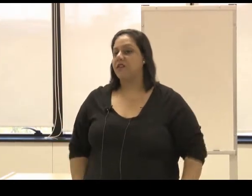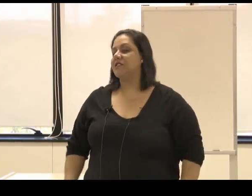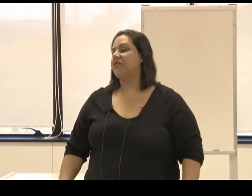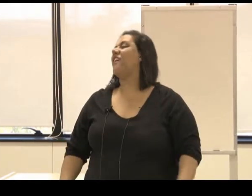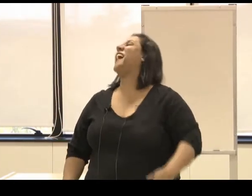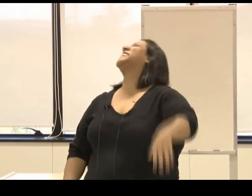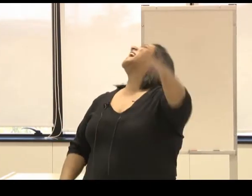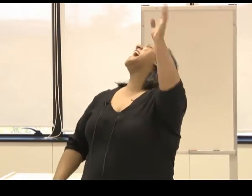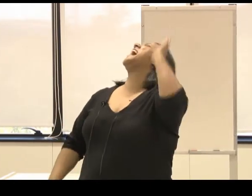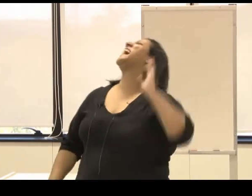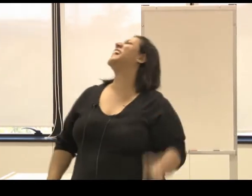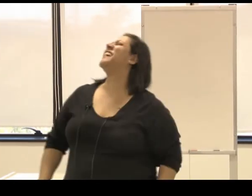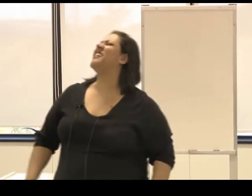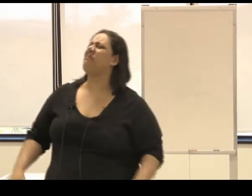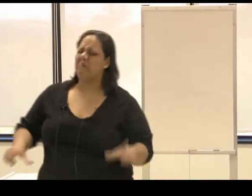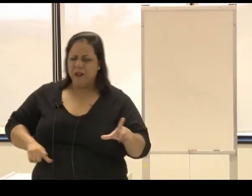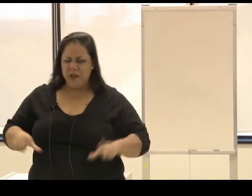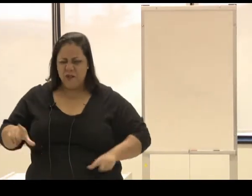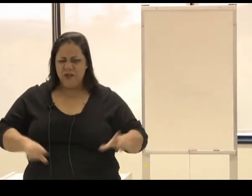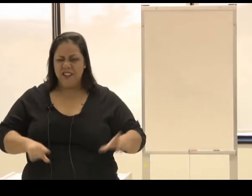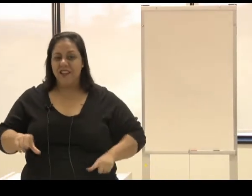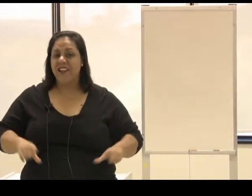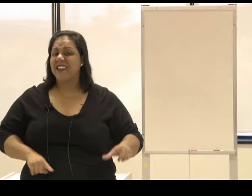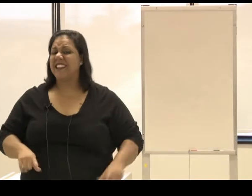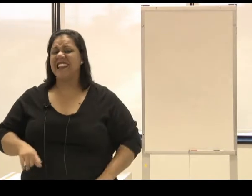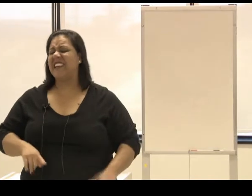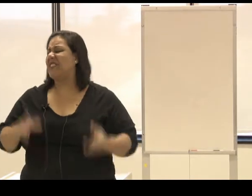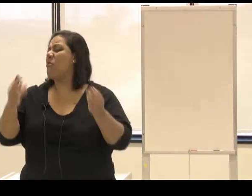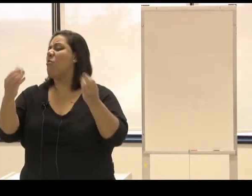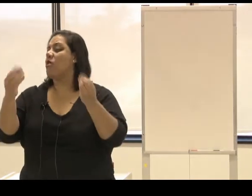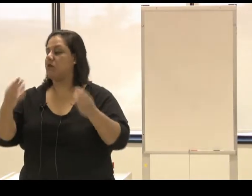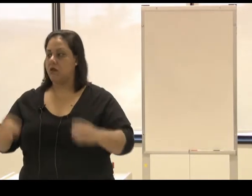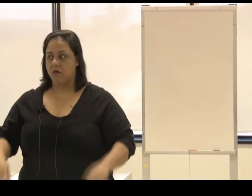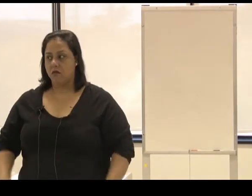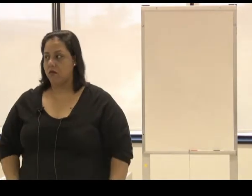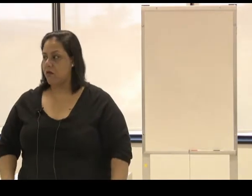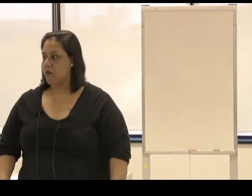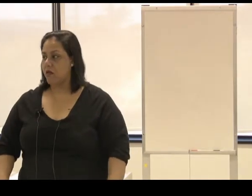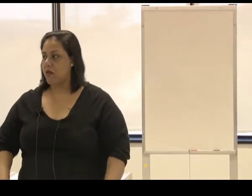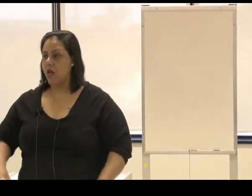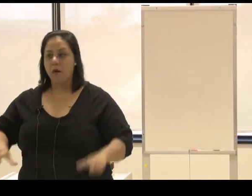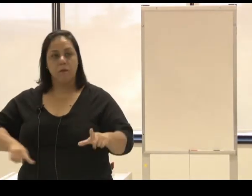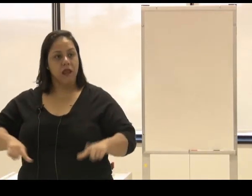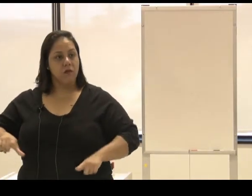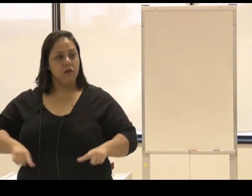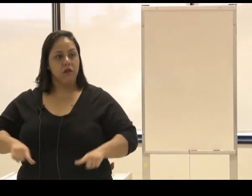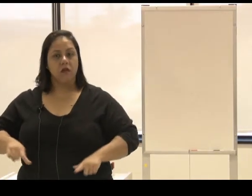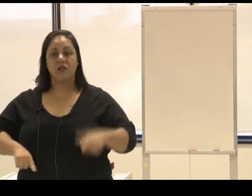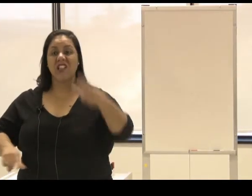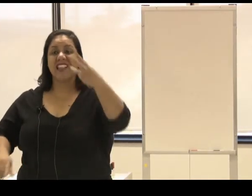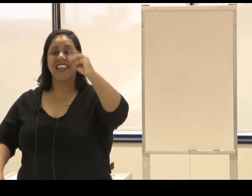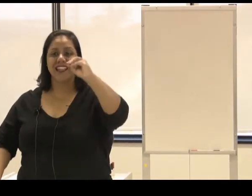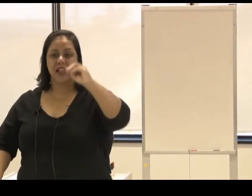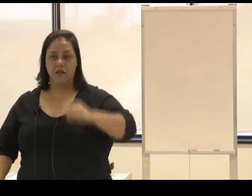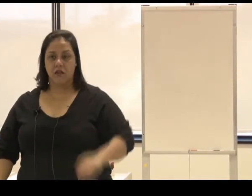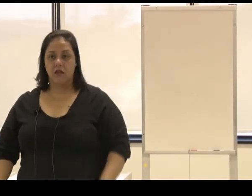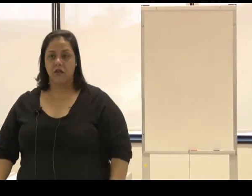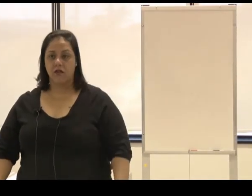você falar, primo? Ih, eu tenho muito, não. Primo tem 30.